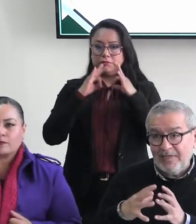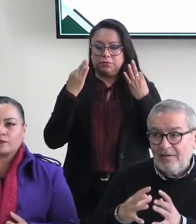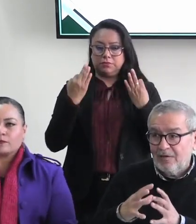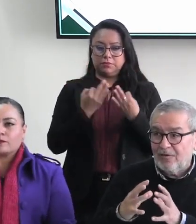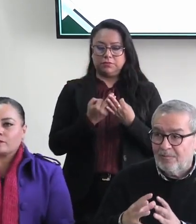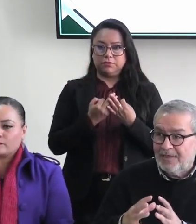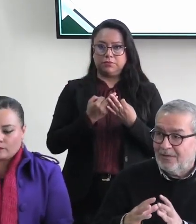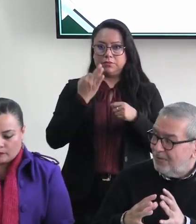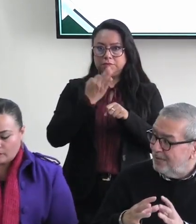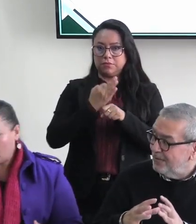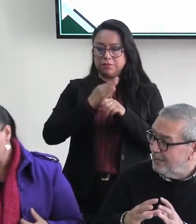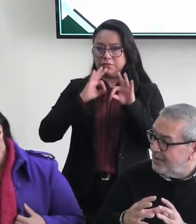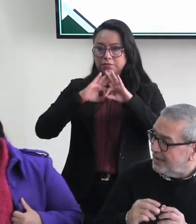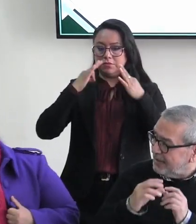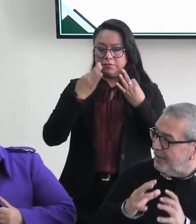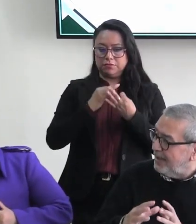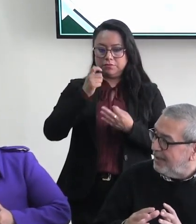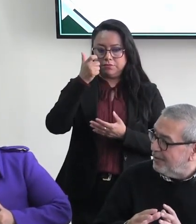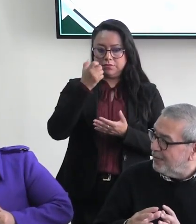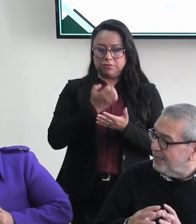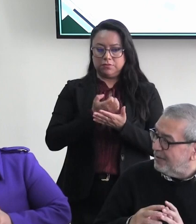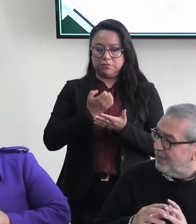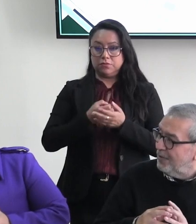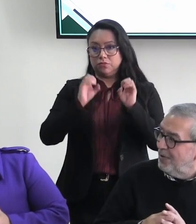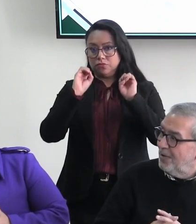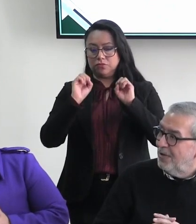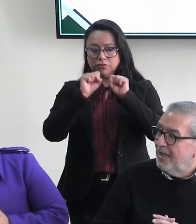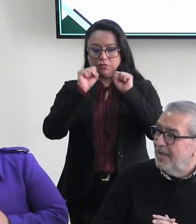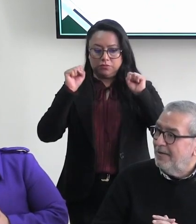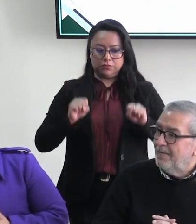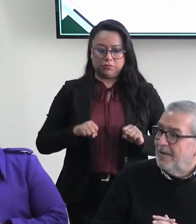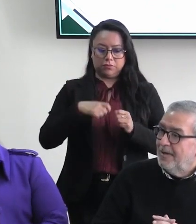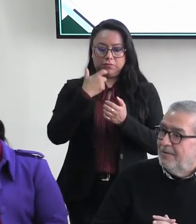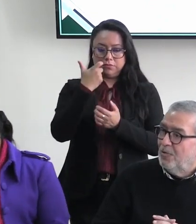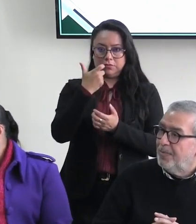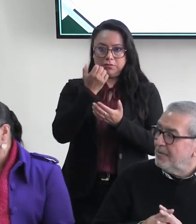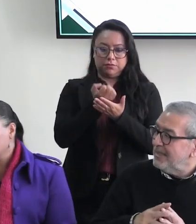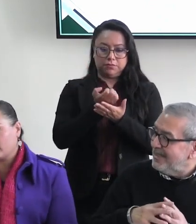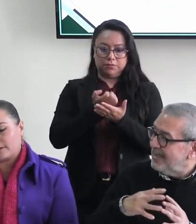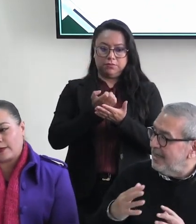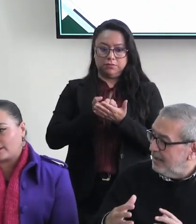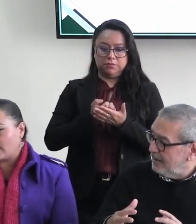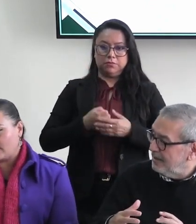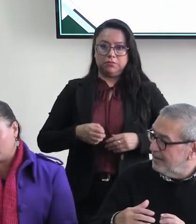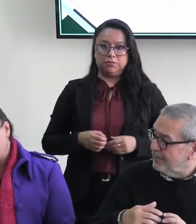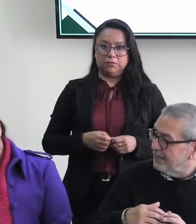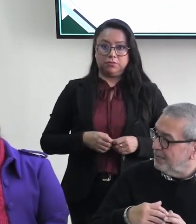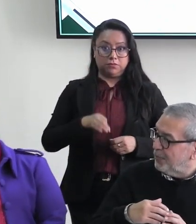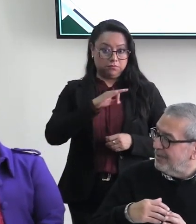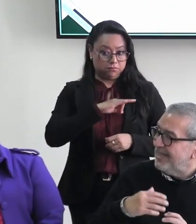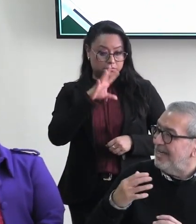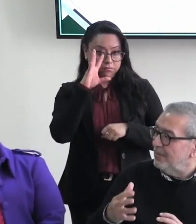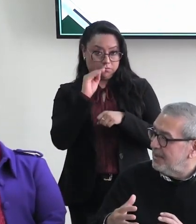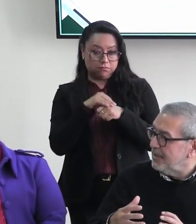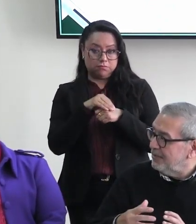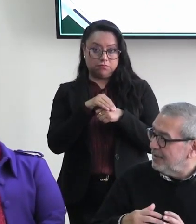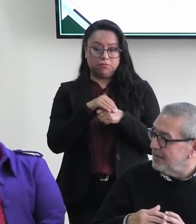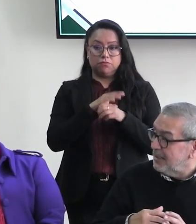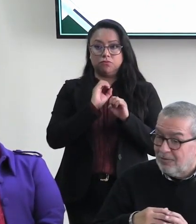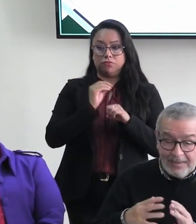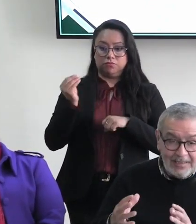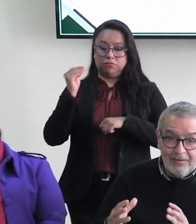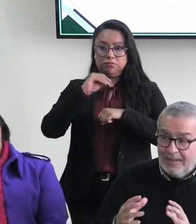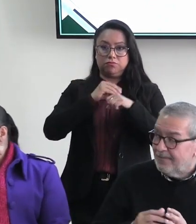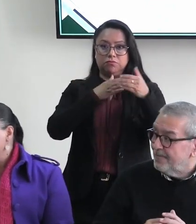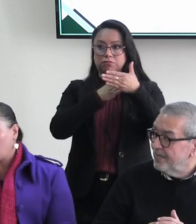parecer el modelo económico o el sistema económico no permitiría o pondría limitaciones